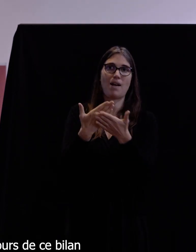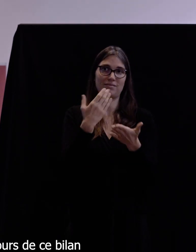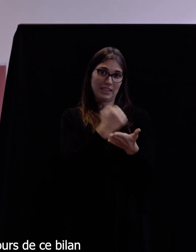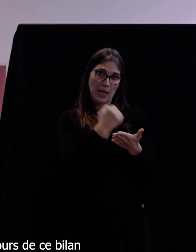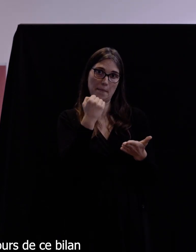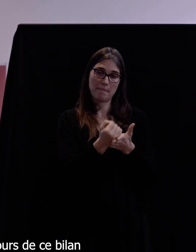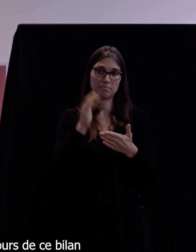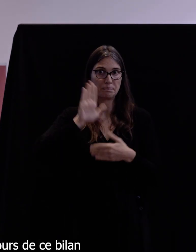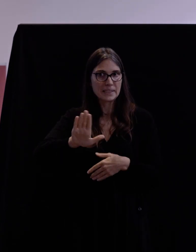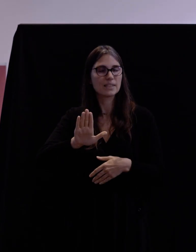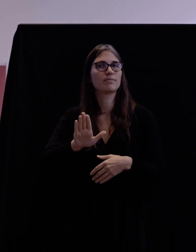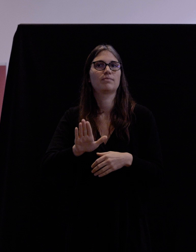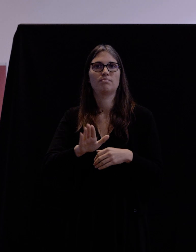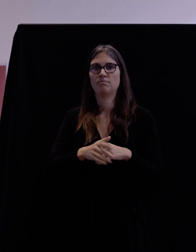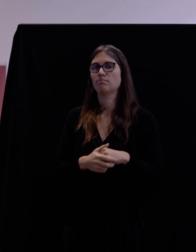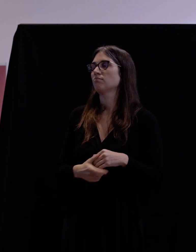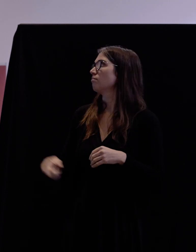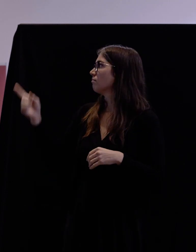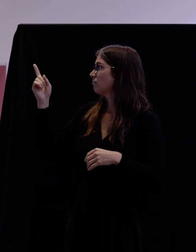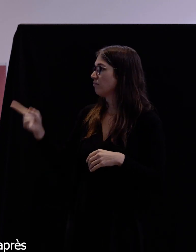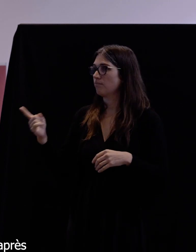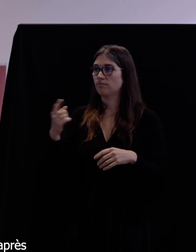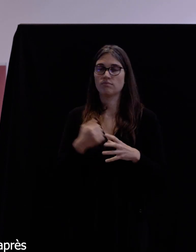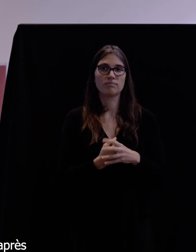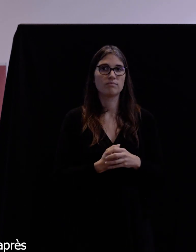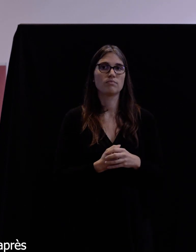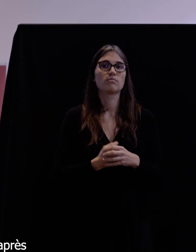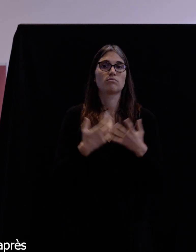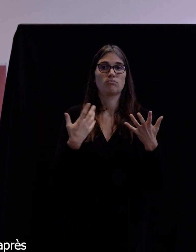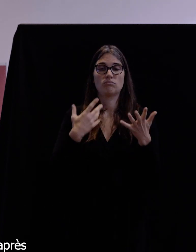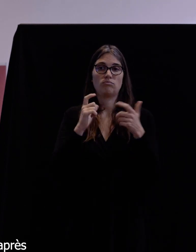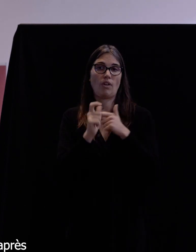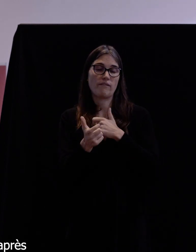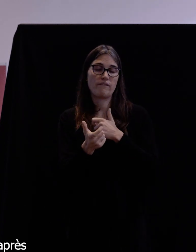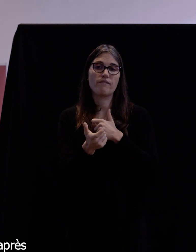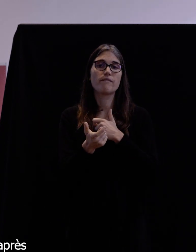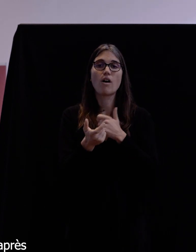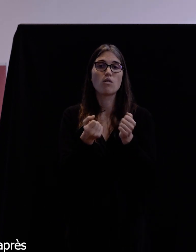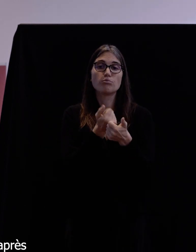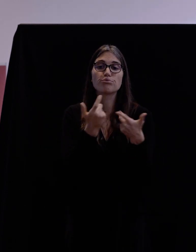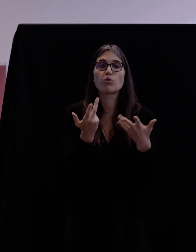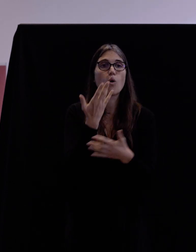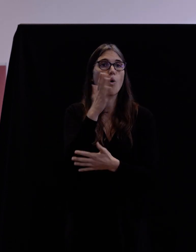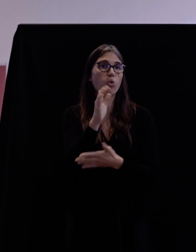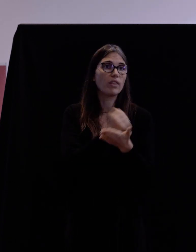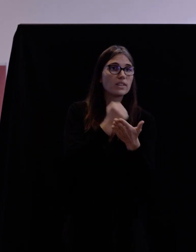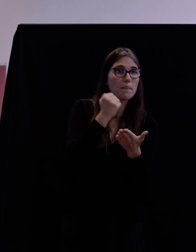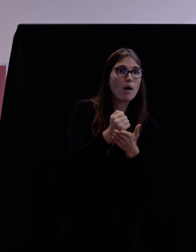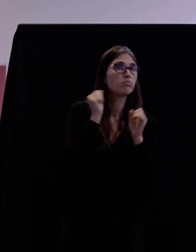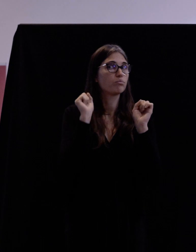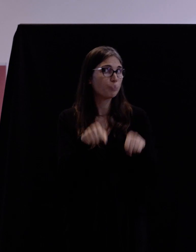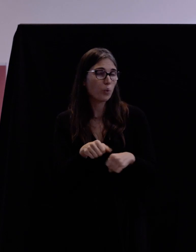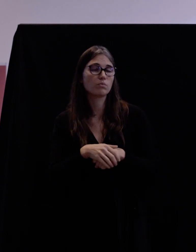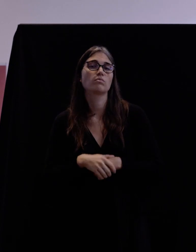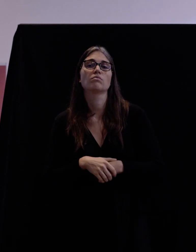vestibulaire, où on fait une part d'examen clinique et puis après, on a plusieurs autres examens à